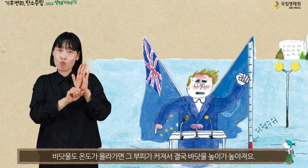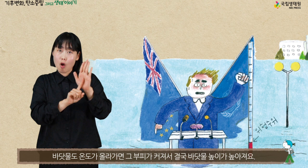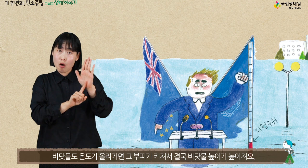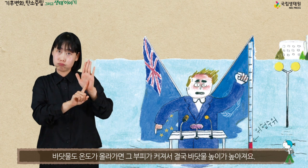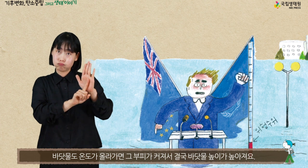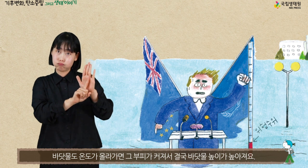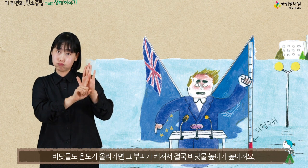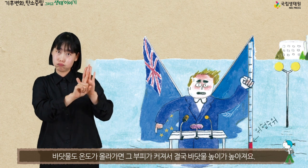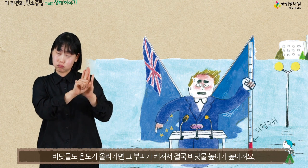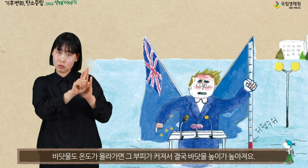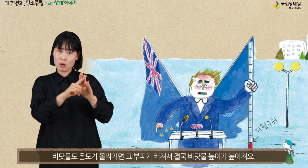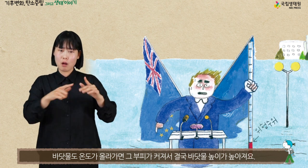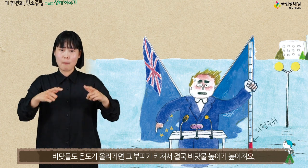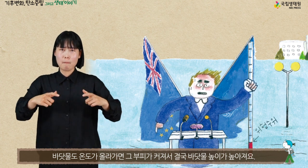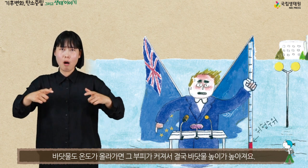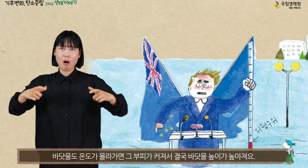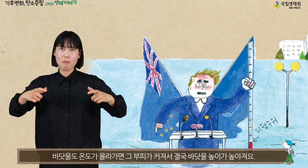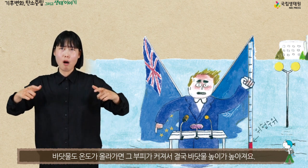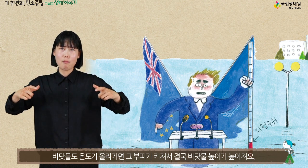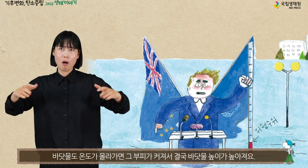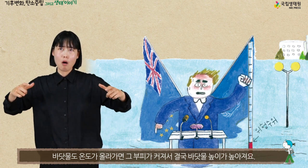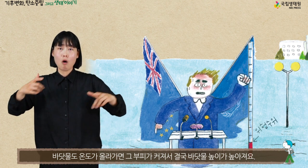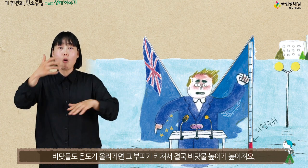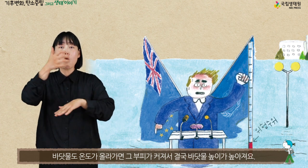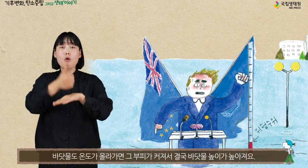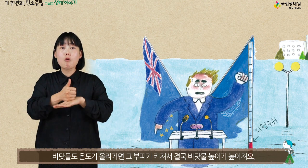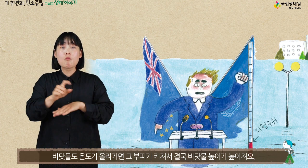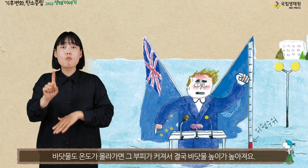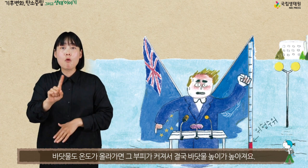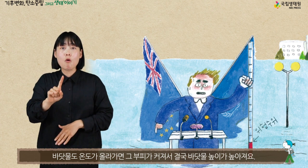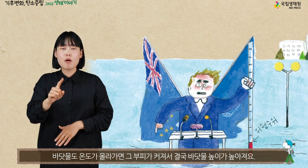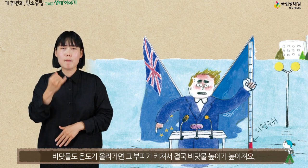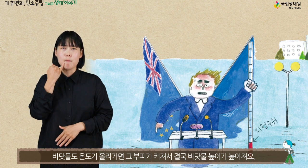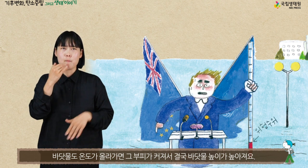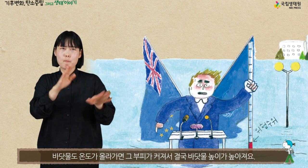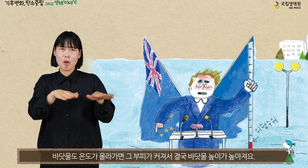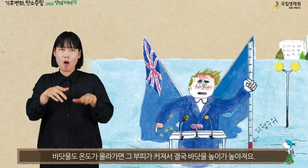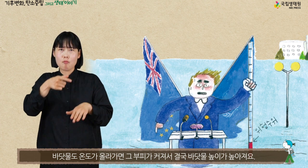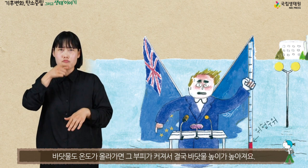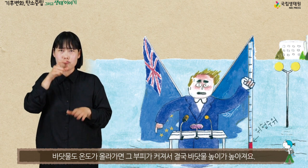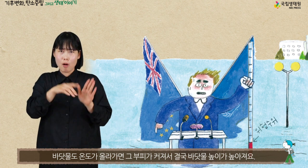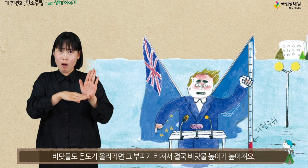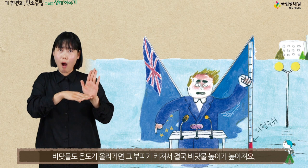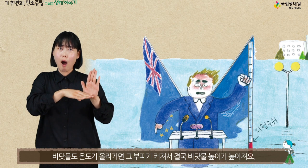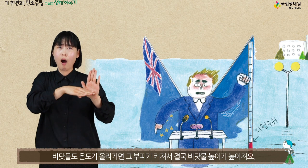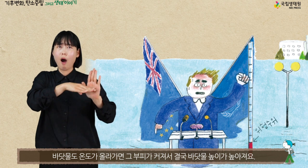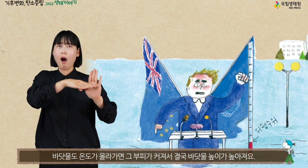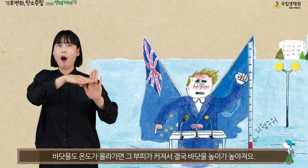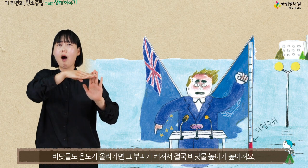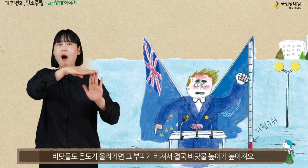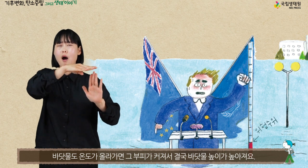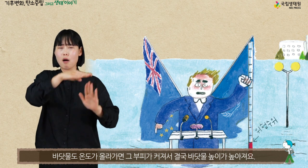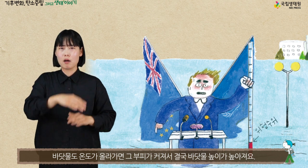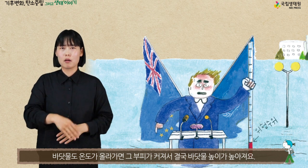바닷물도 온도가 올라가면 그 부피가 커져서 결국 바닷물 높이가 높아져요.